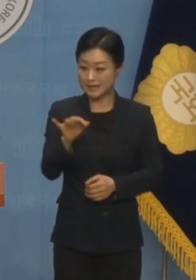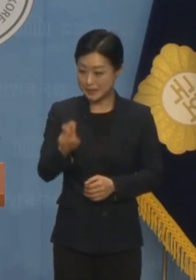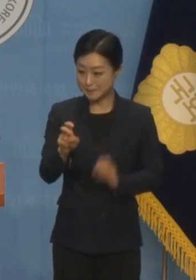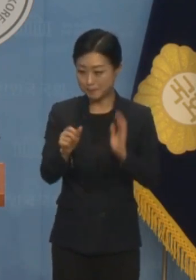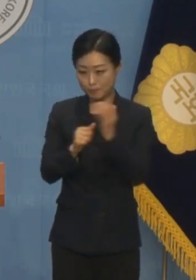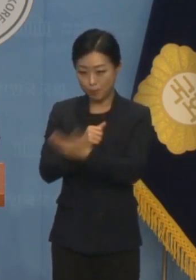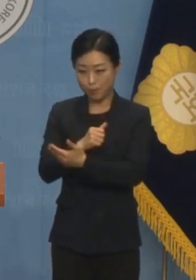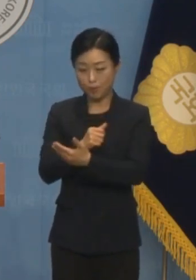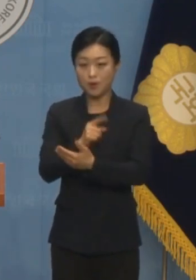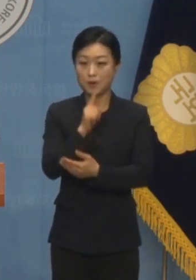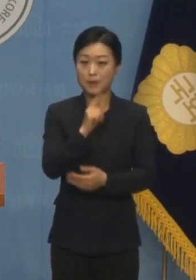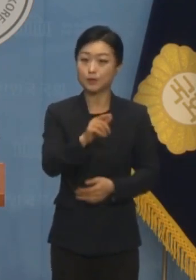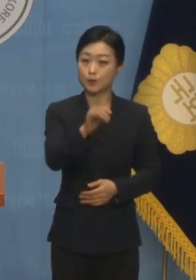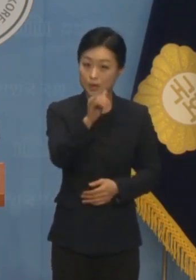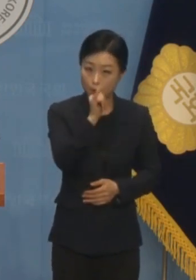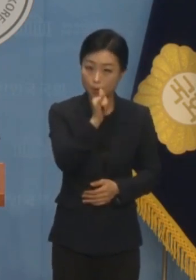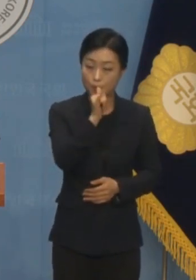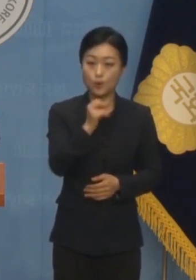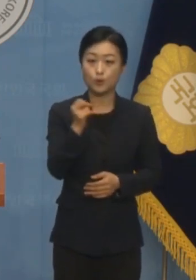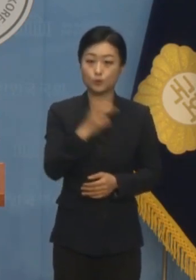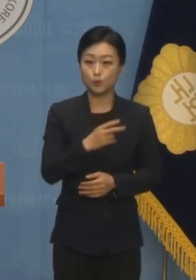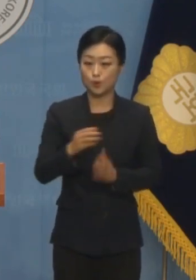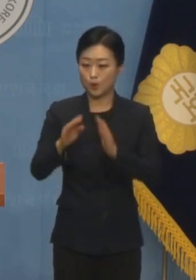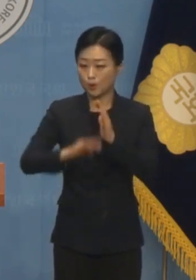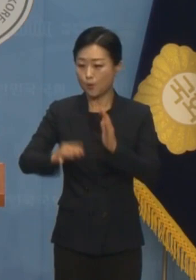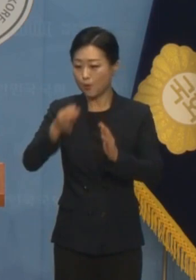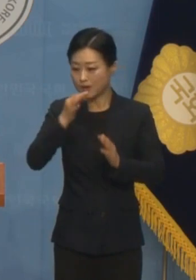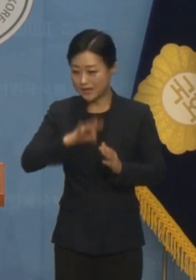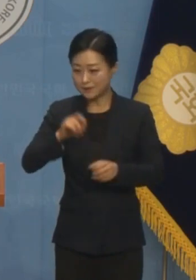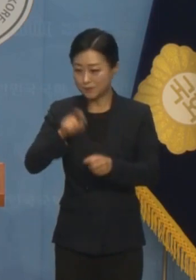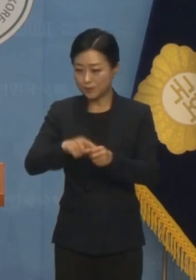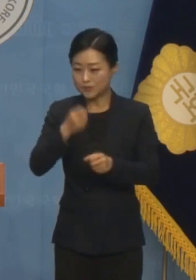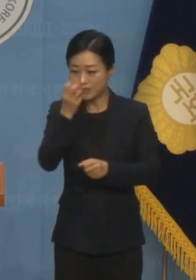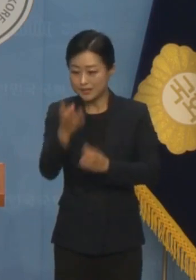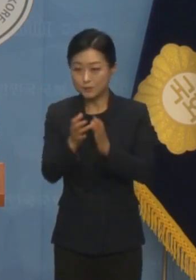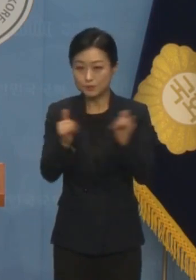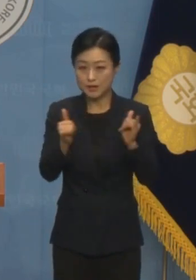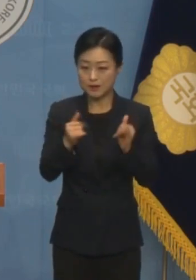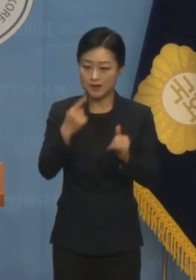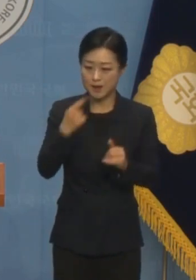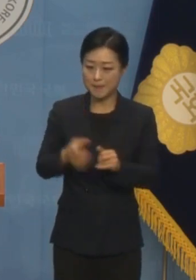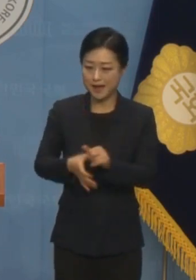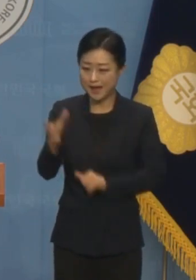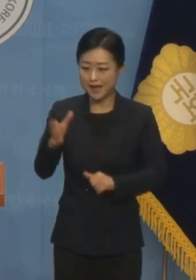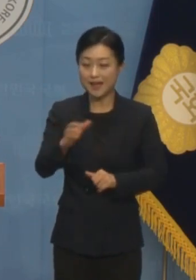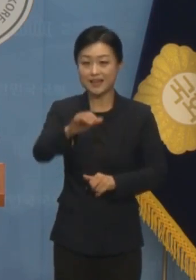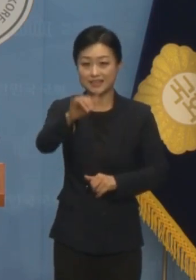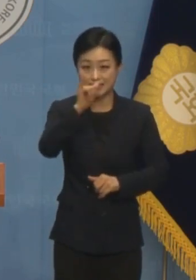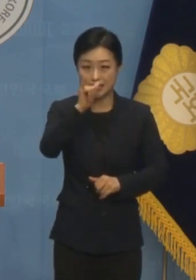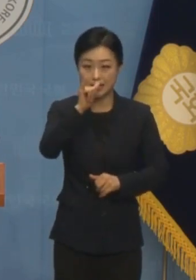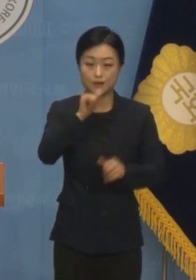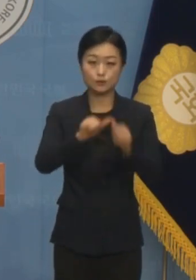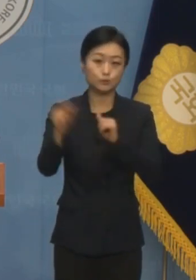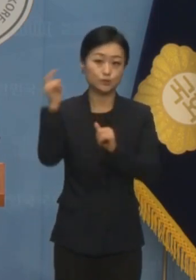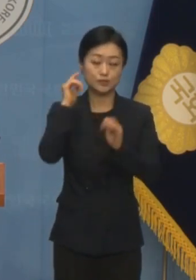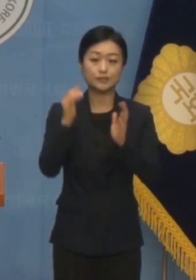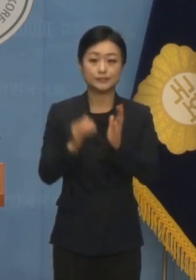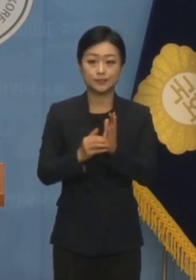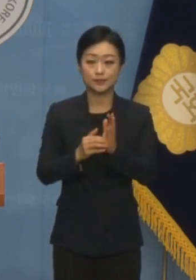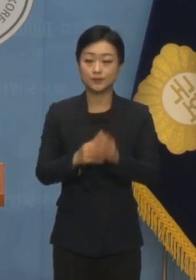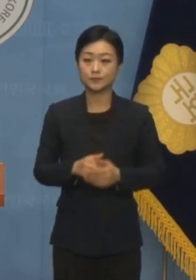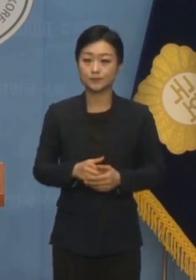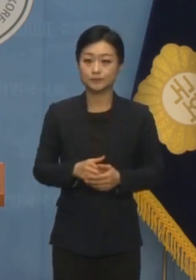로비 공익 제보자들을 겁박했다는 이야기도 나오고 있습니다. 공익 제보를 누가